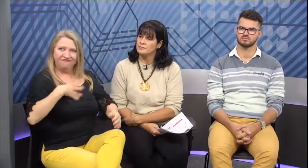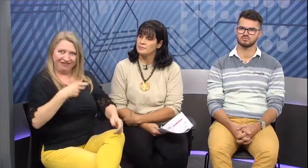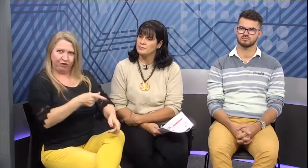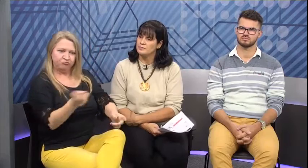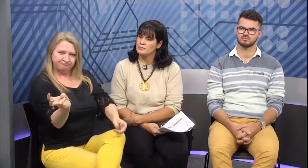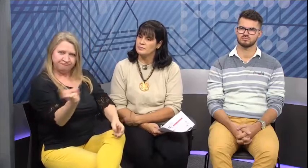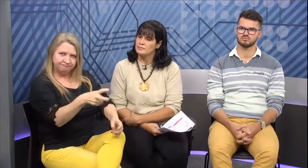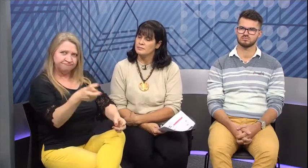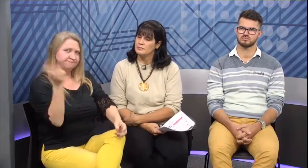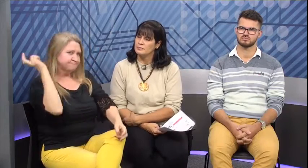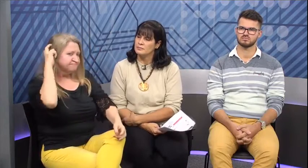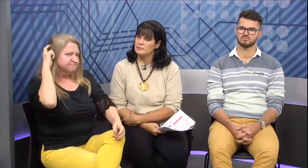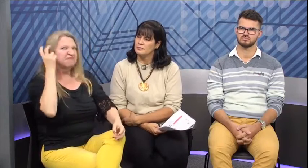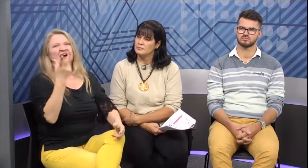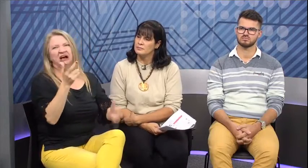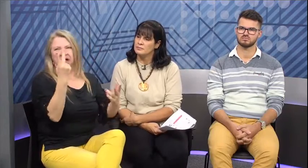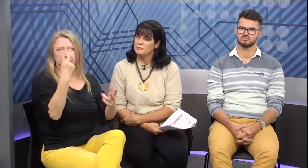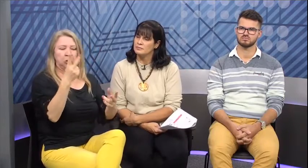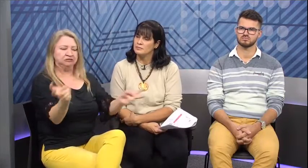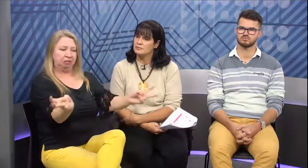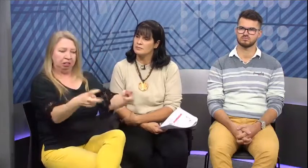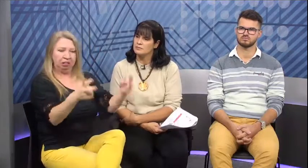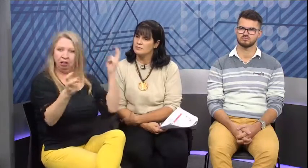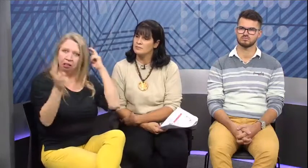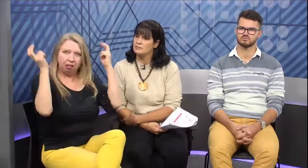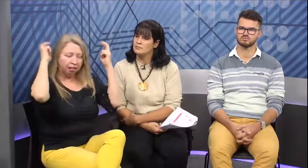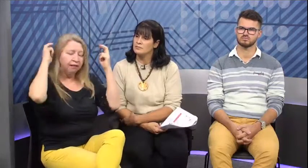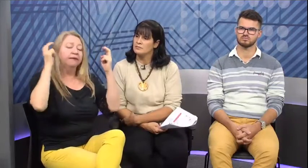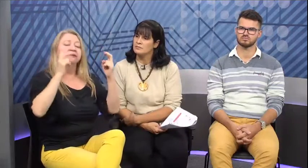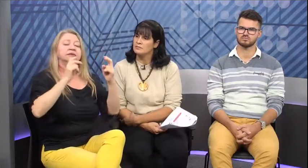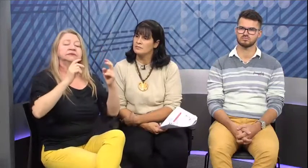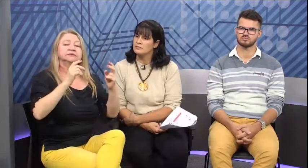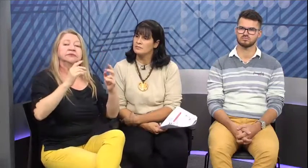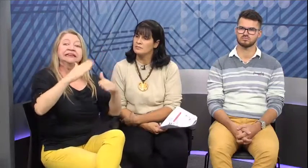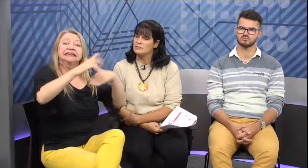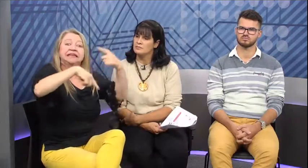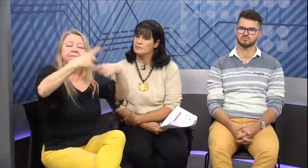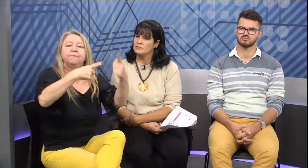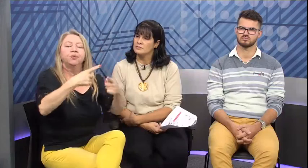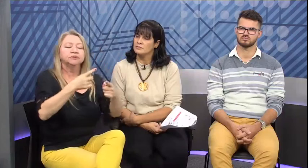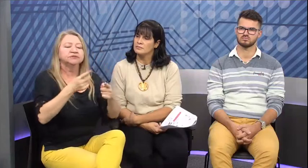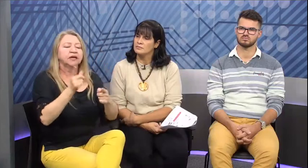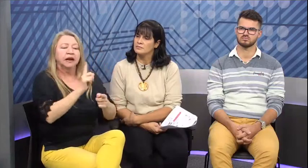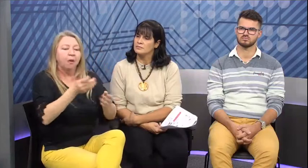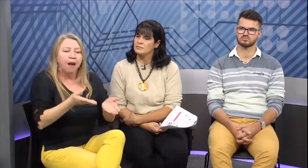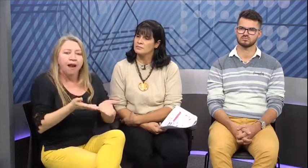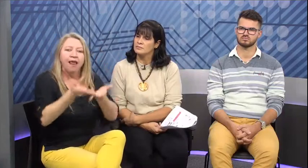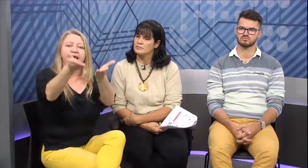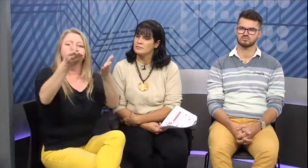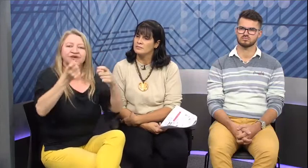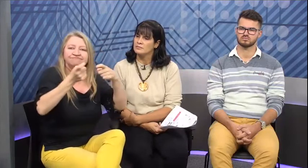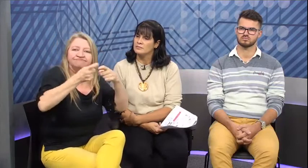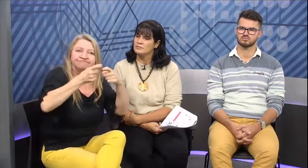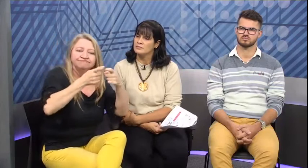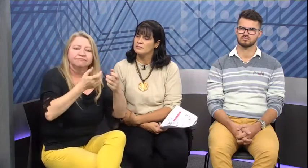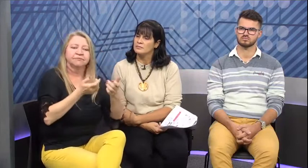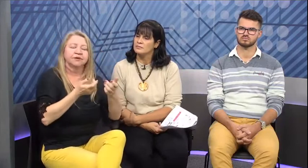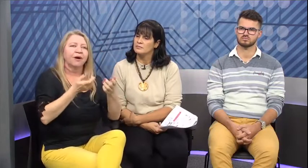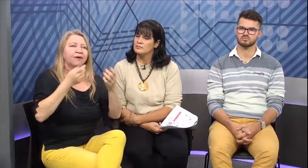né? Famílias que implantaram seus filhos, ou até mesmo bilateral, depois não levam, né,